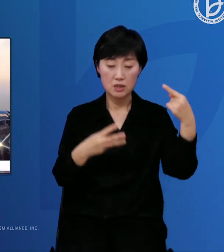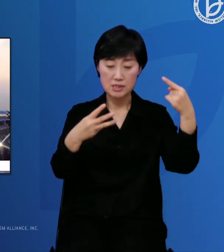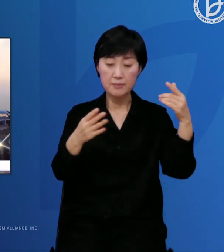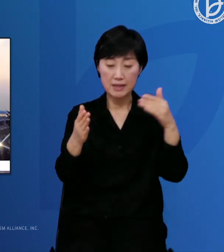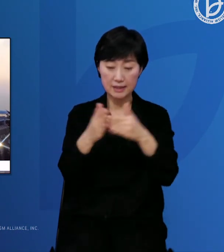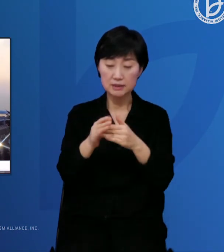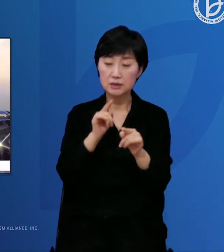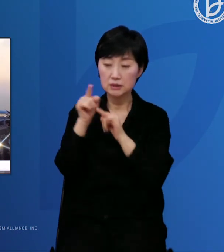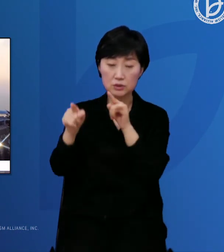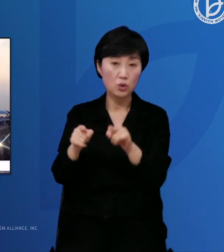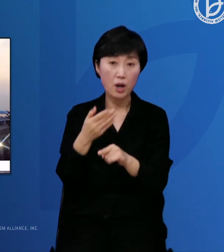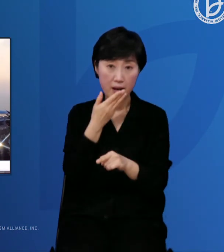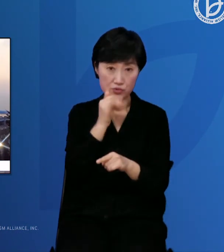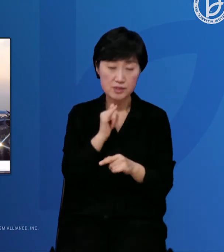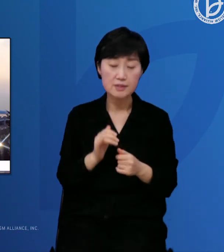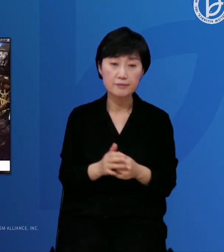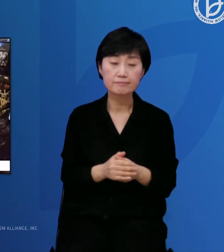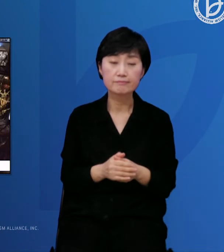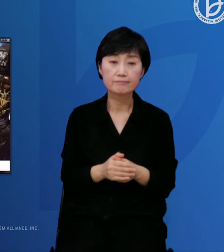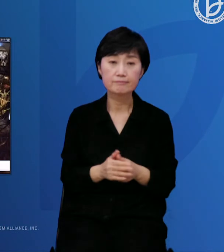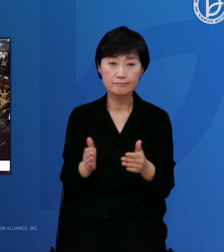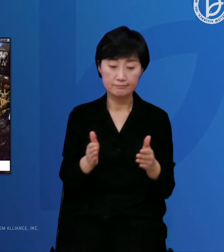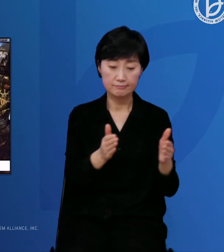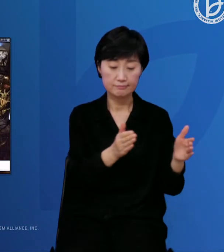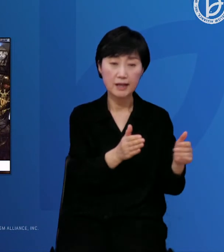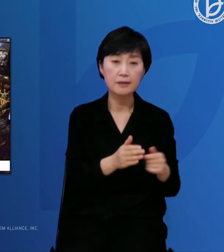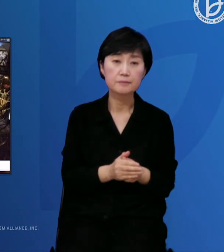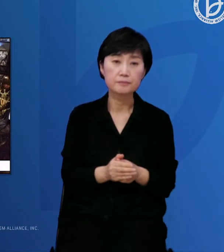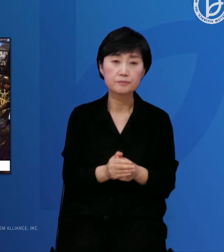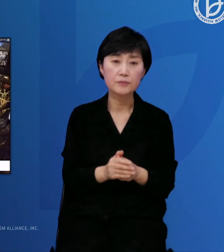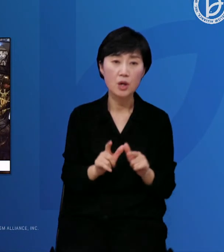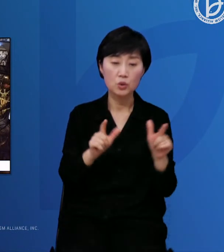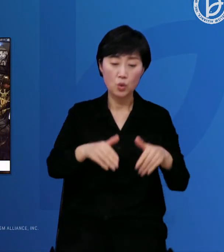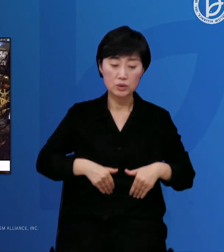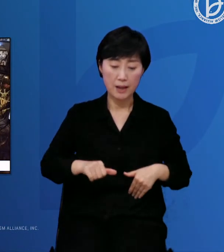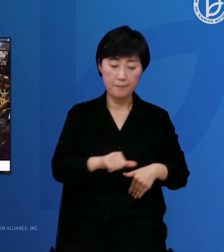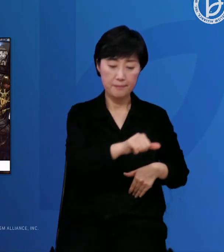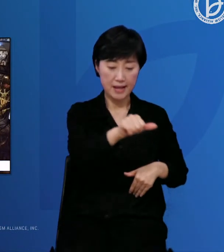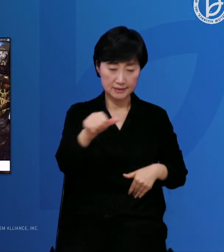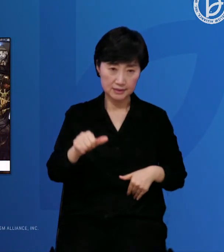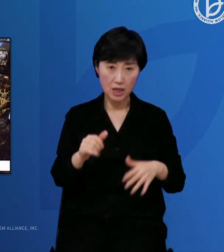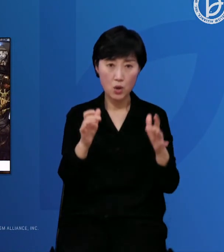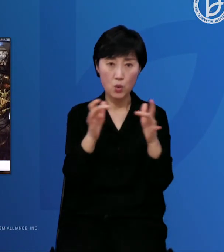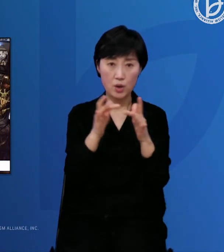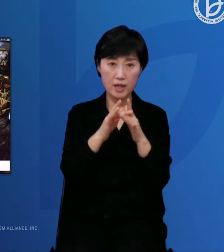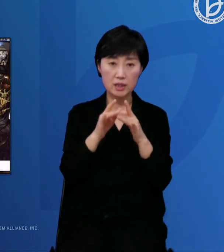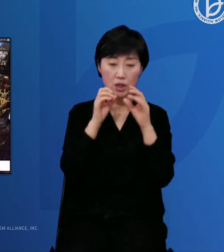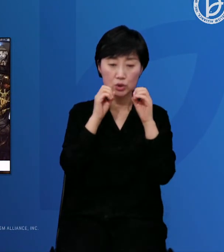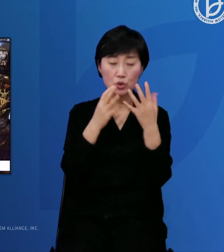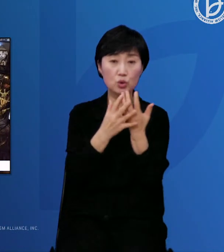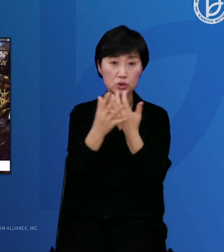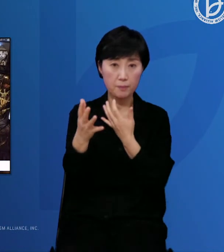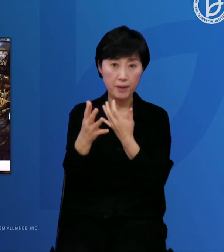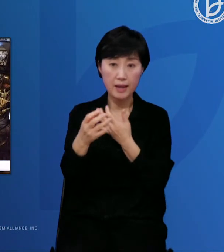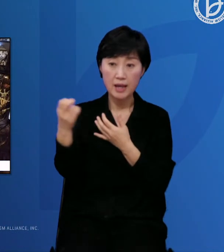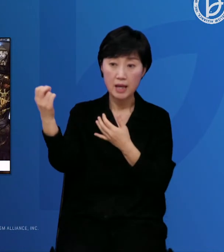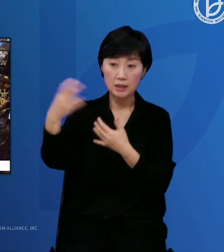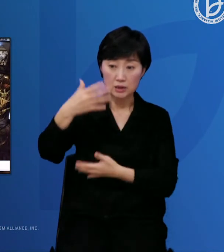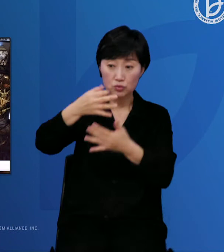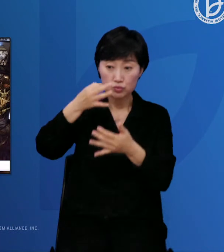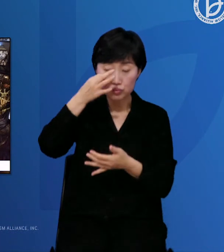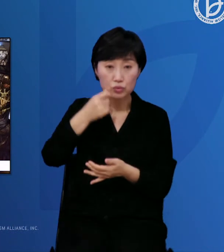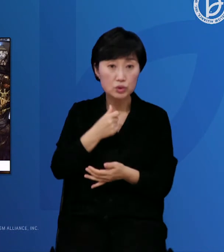6시까지 등록받습니다. 동남아 온라인 전도 집회 재훈련이 오는 4일 오후